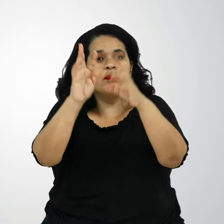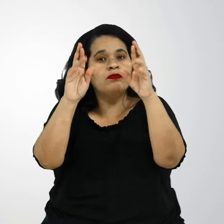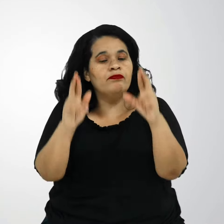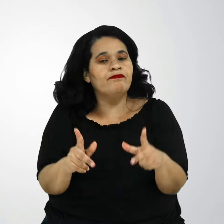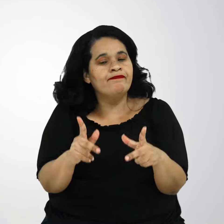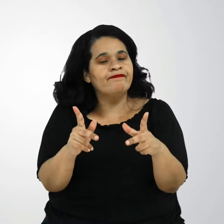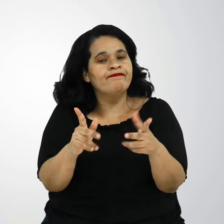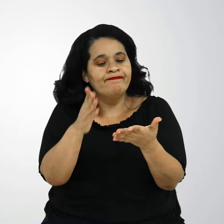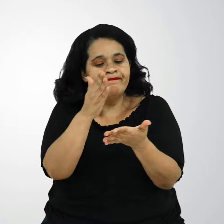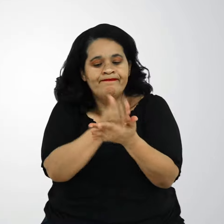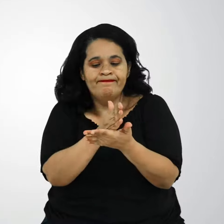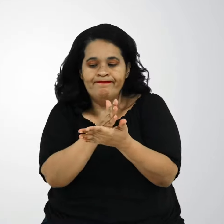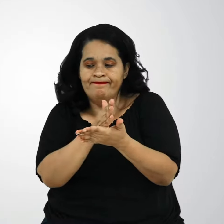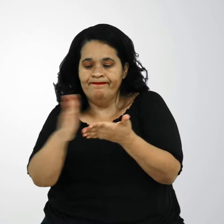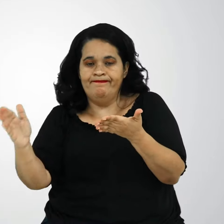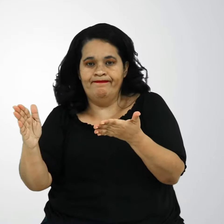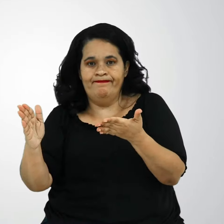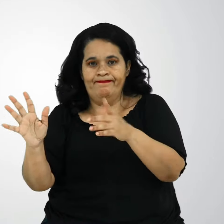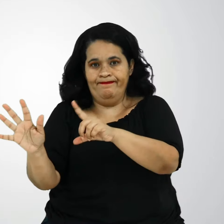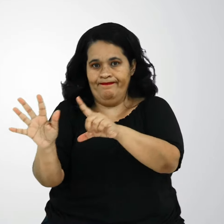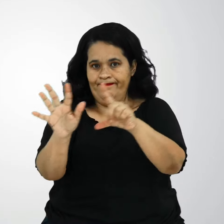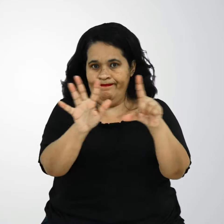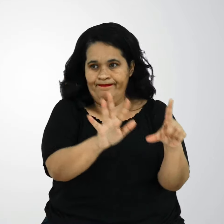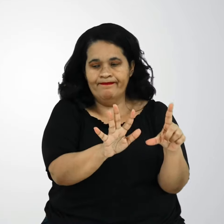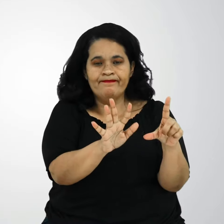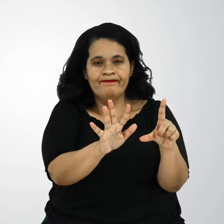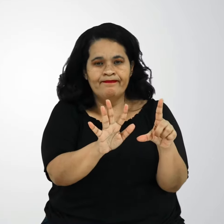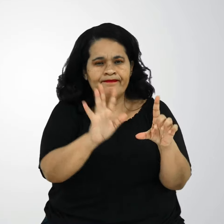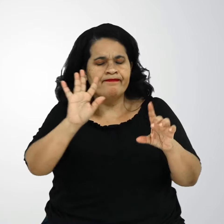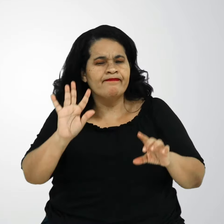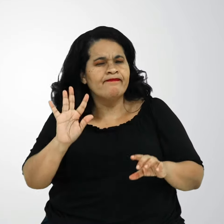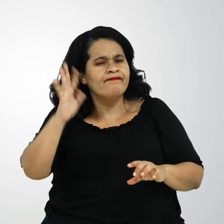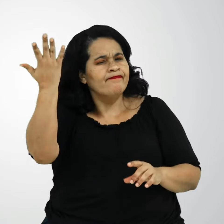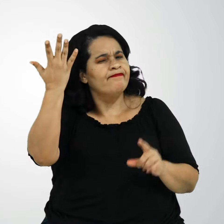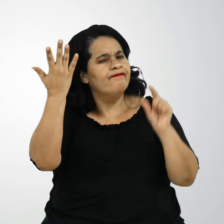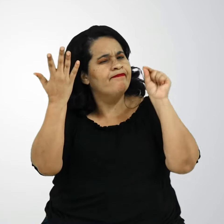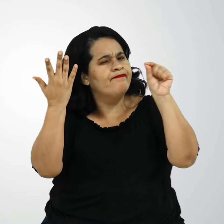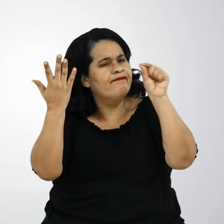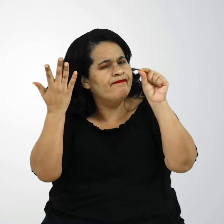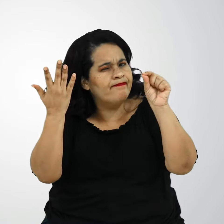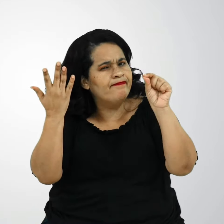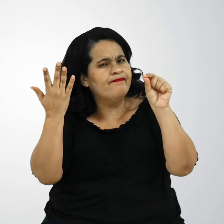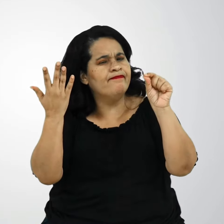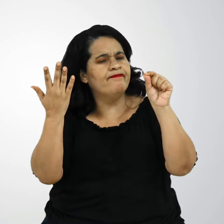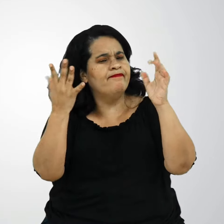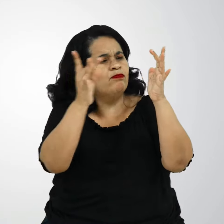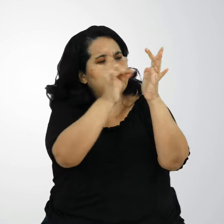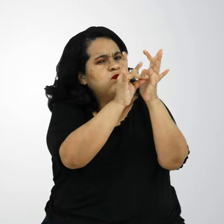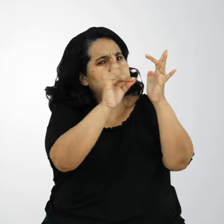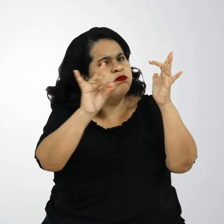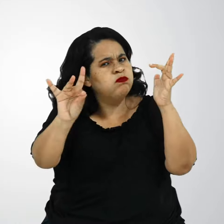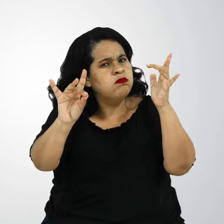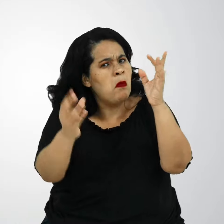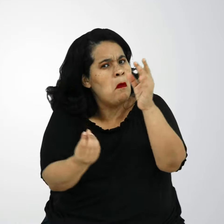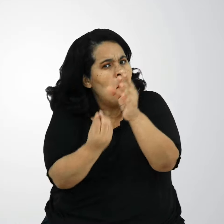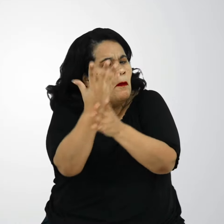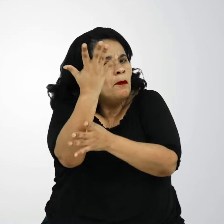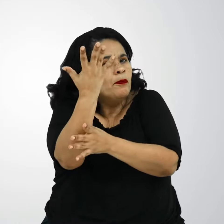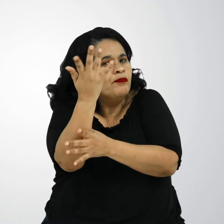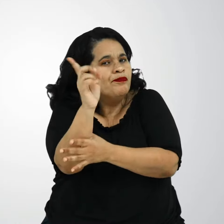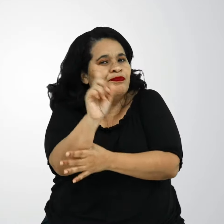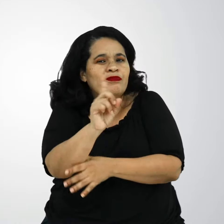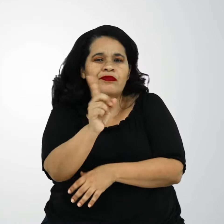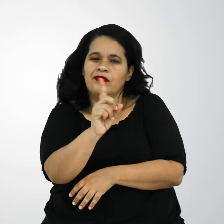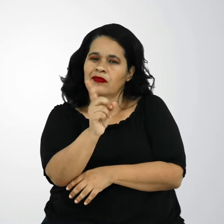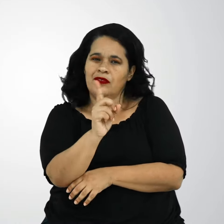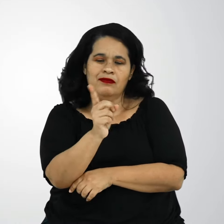da semana. No período de Estevão, isso está acontecendo? O assolador está levantando? Não tá. Na verdade, parece mais um arranjo